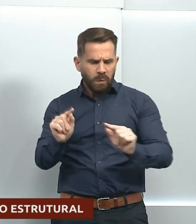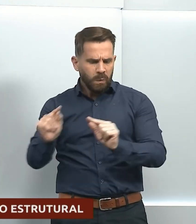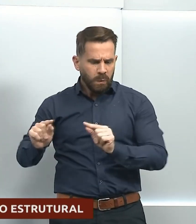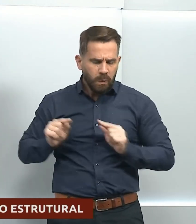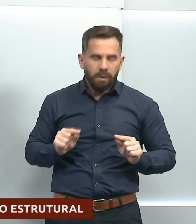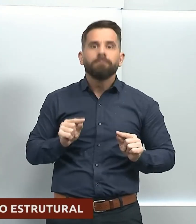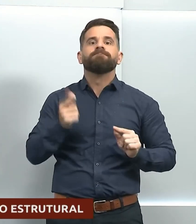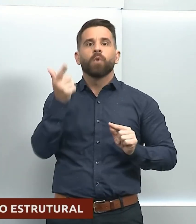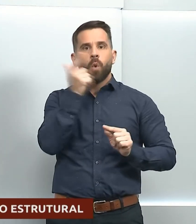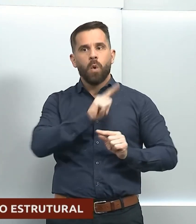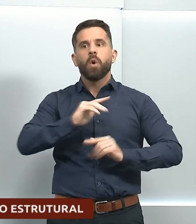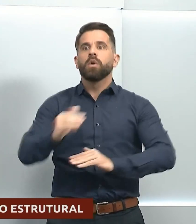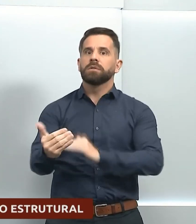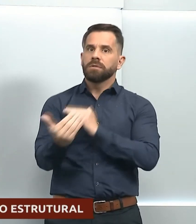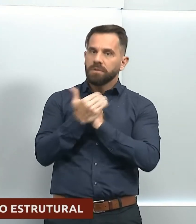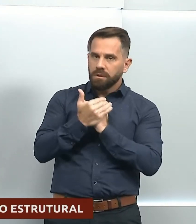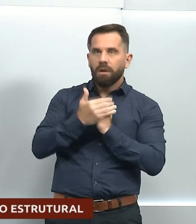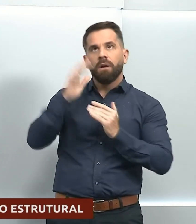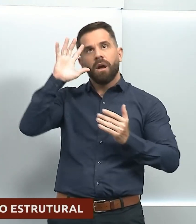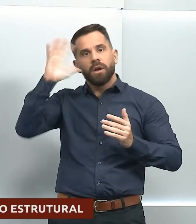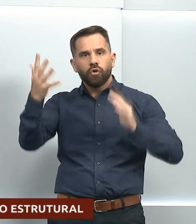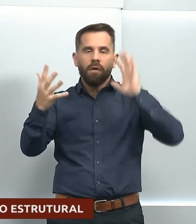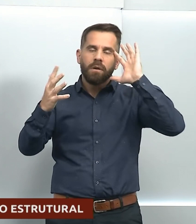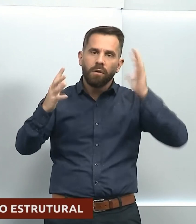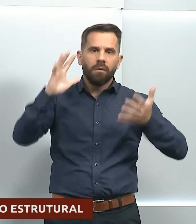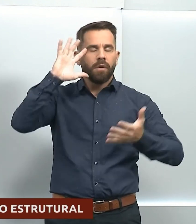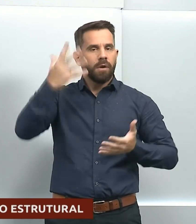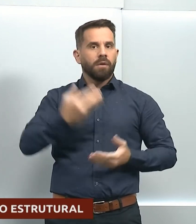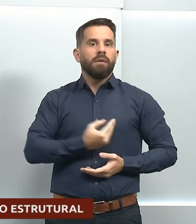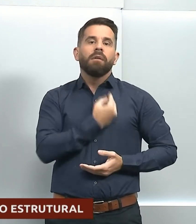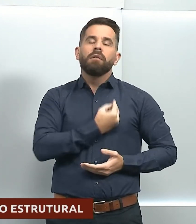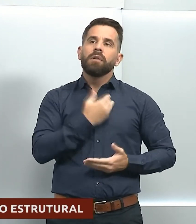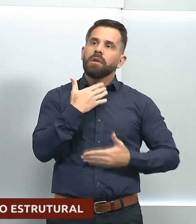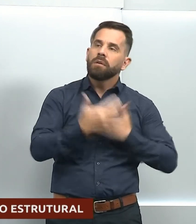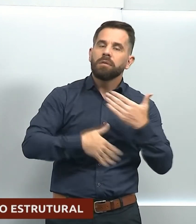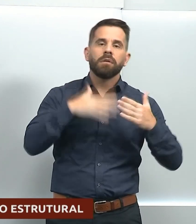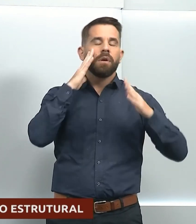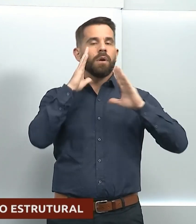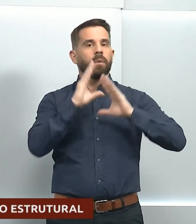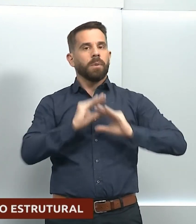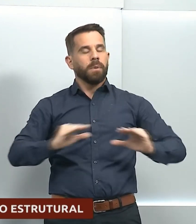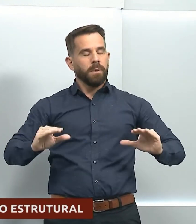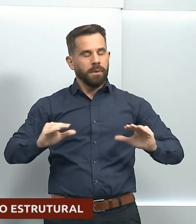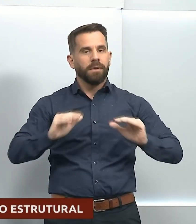tentar solucioná-los e a gente continuar a viver de uma forma mais leve e feliz.